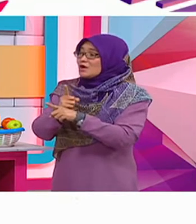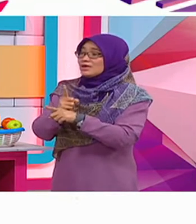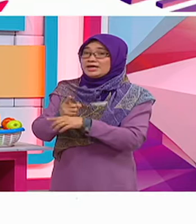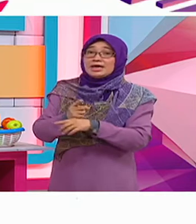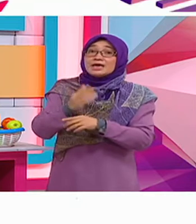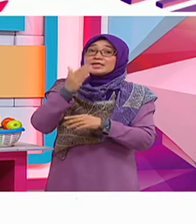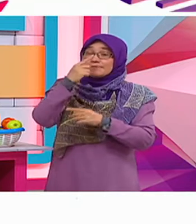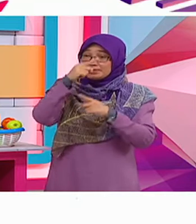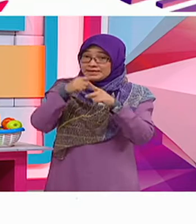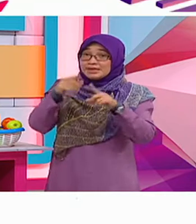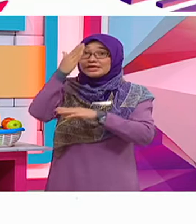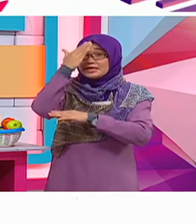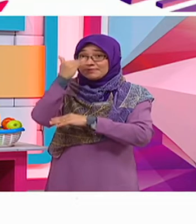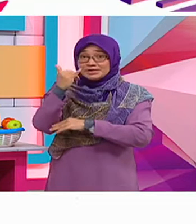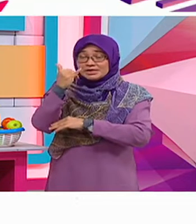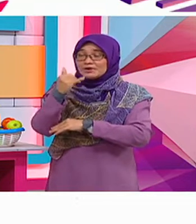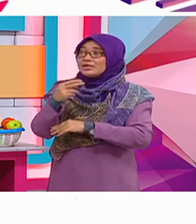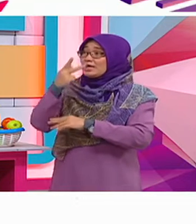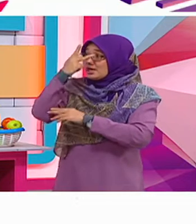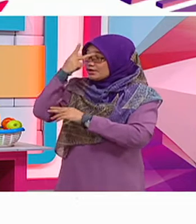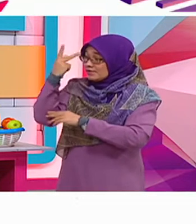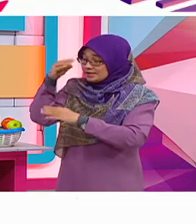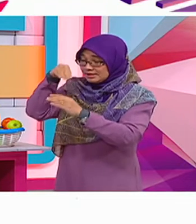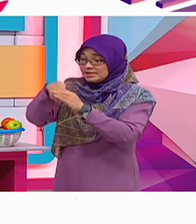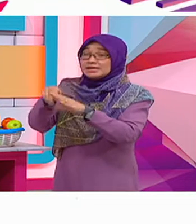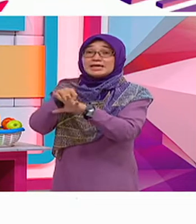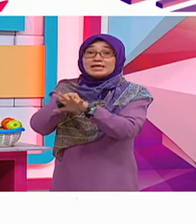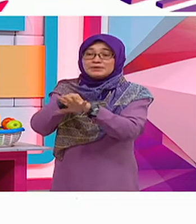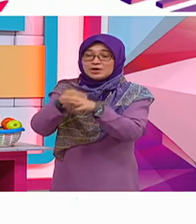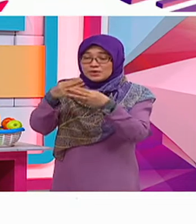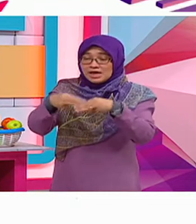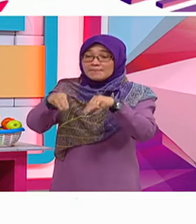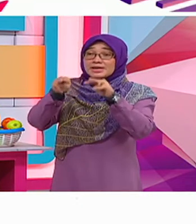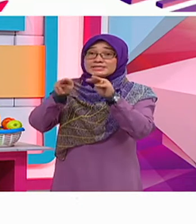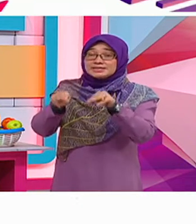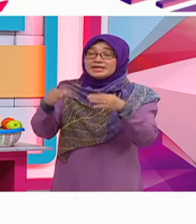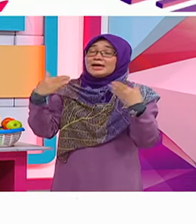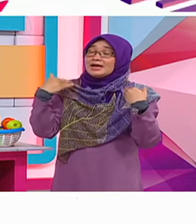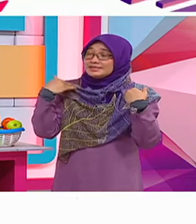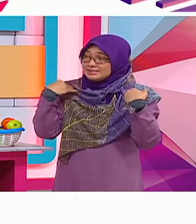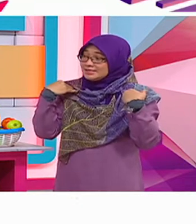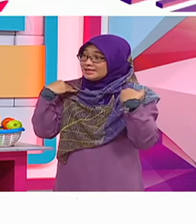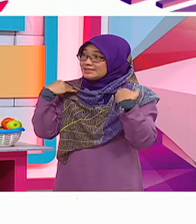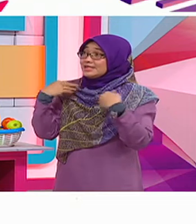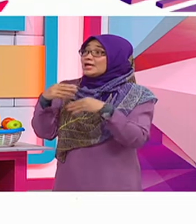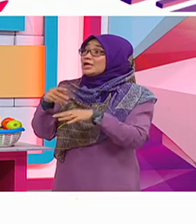Oke tapi kenapa Oke teraneh dalam daun masih Ade lagi